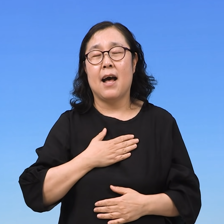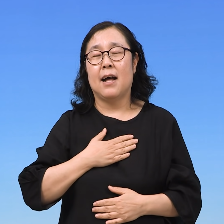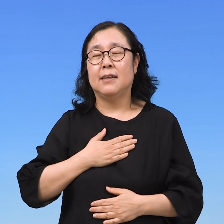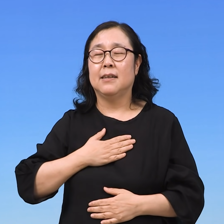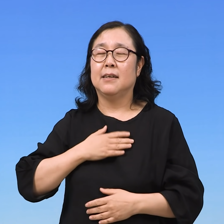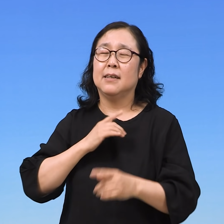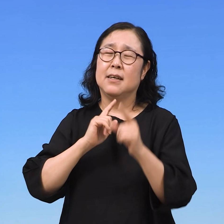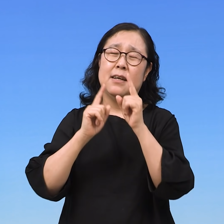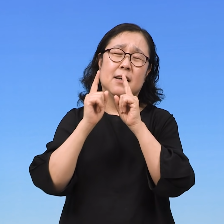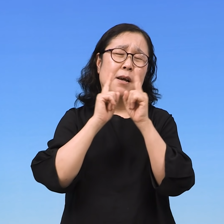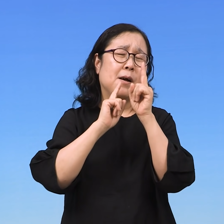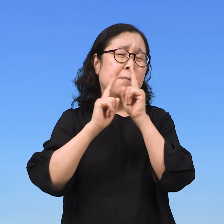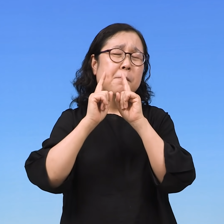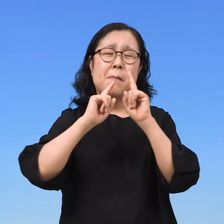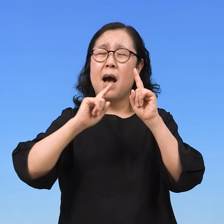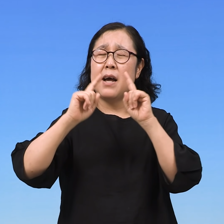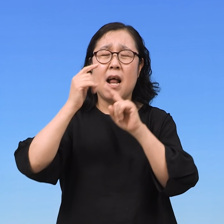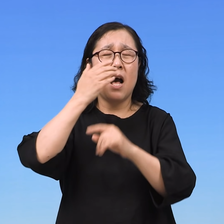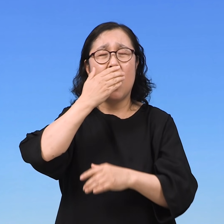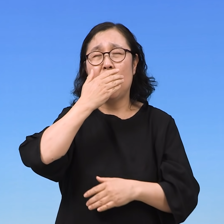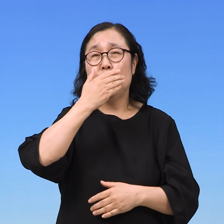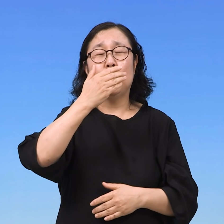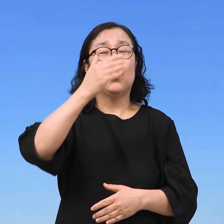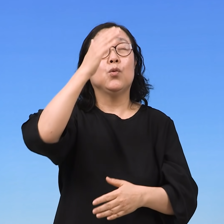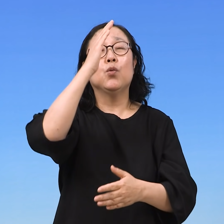나는 말할 수 없네.